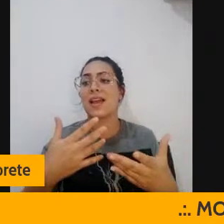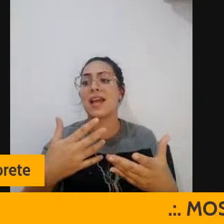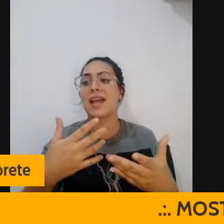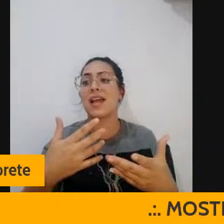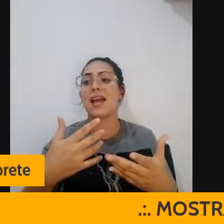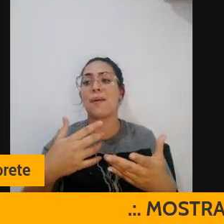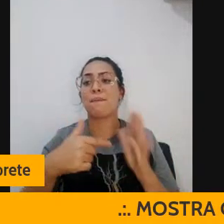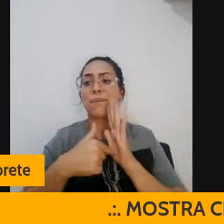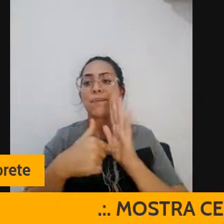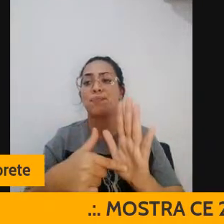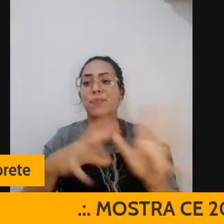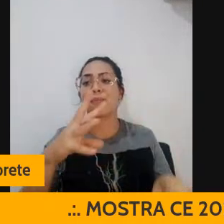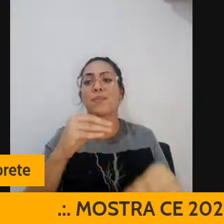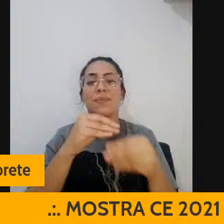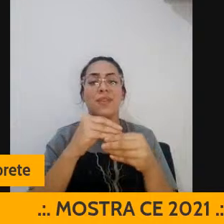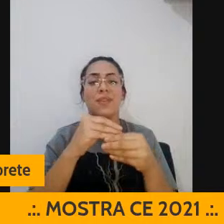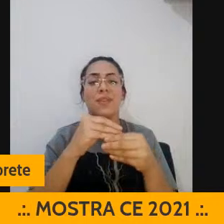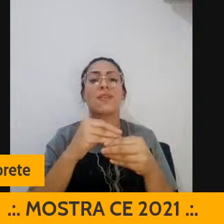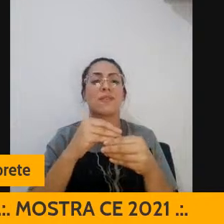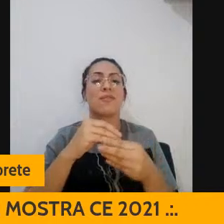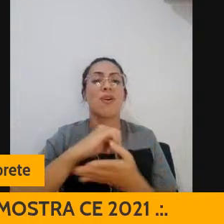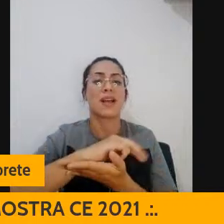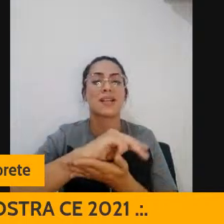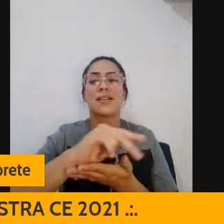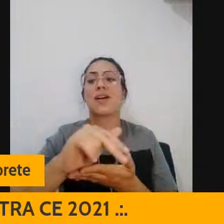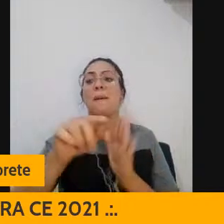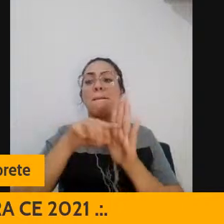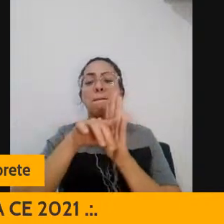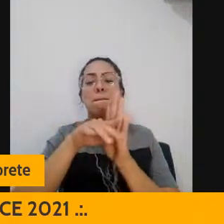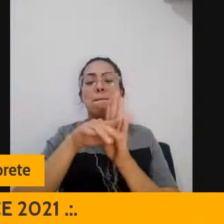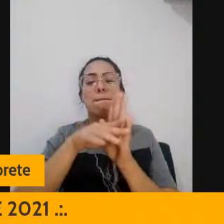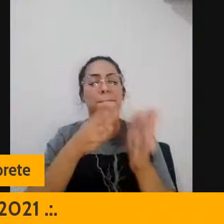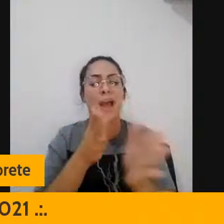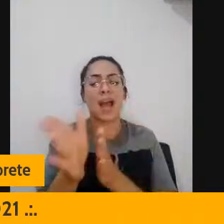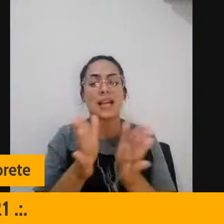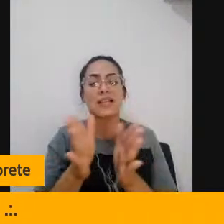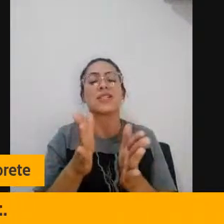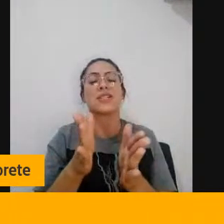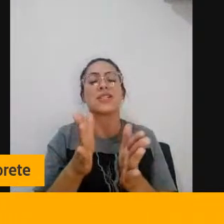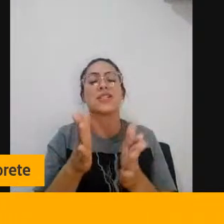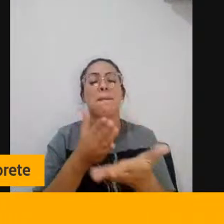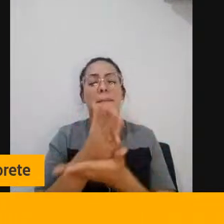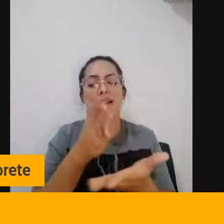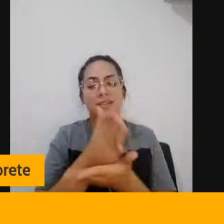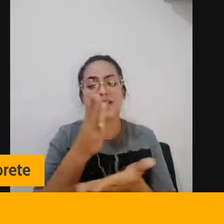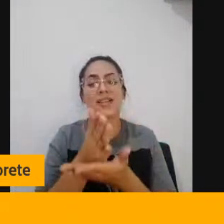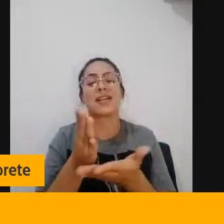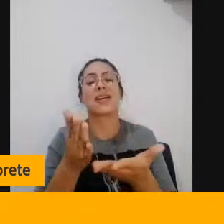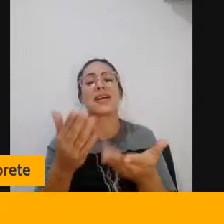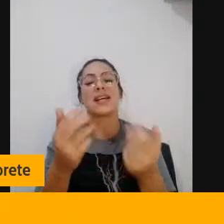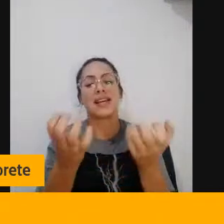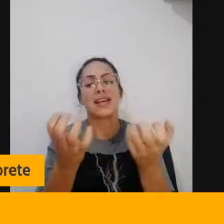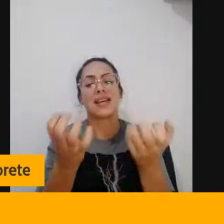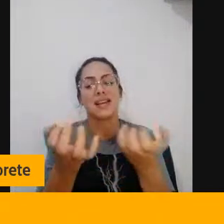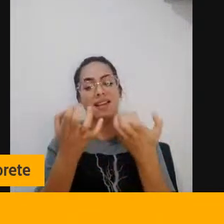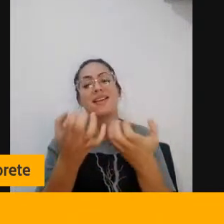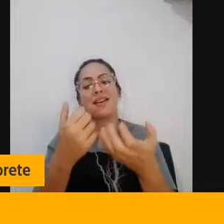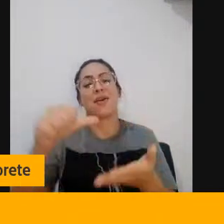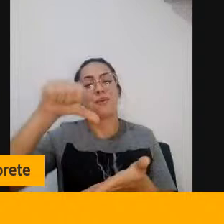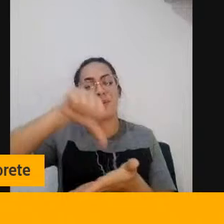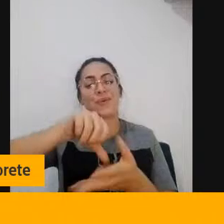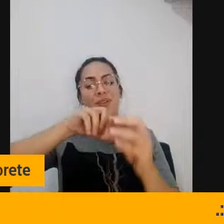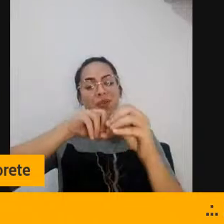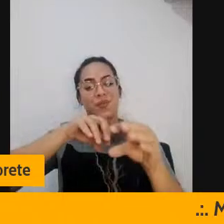coletiva, né, plural, participativa, é isso que a gente quer para o centro de educação.